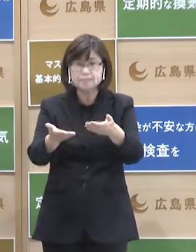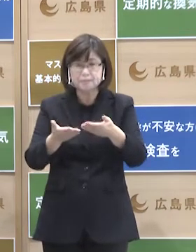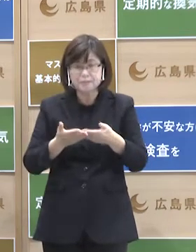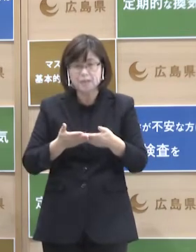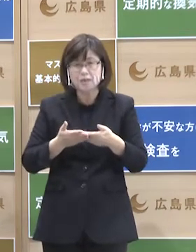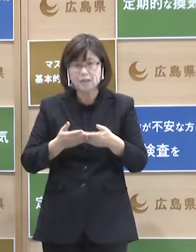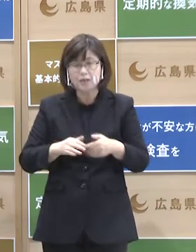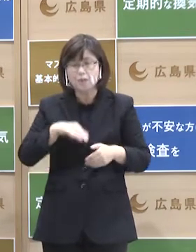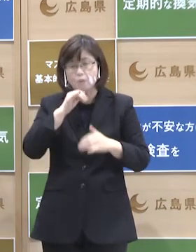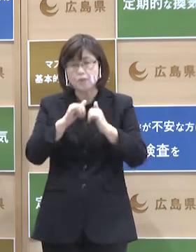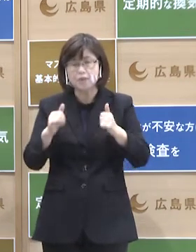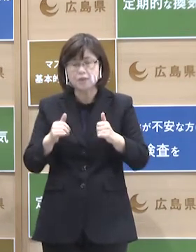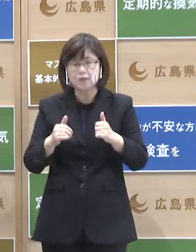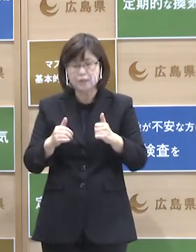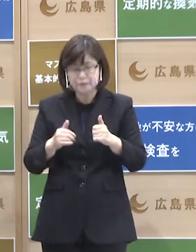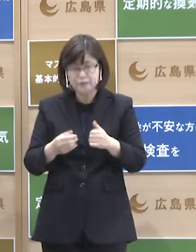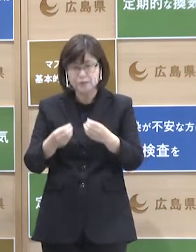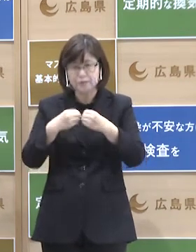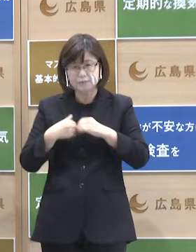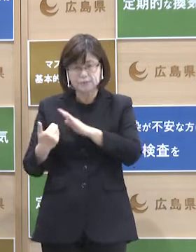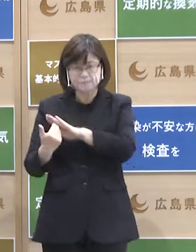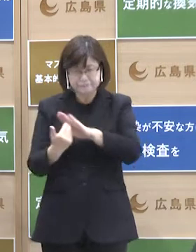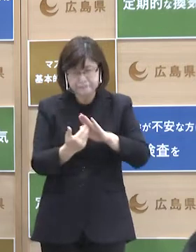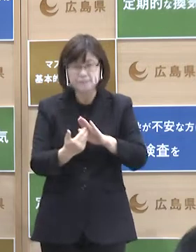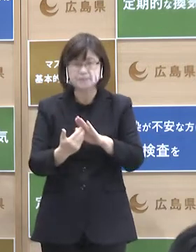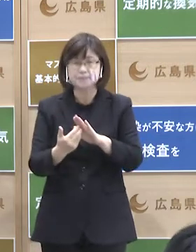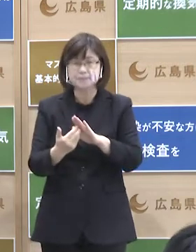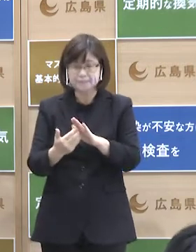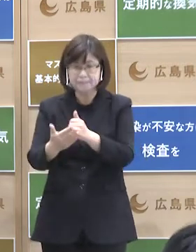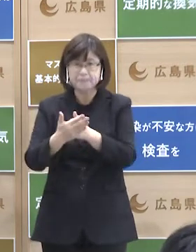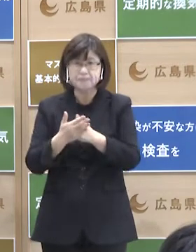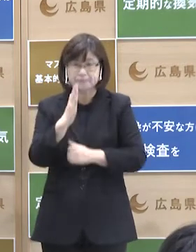感染拡大防止に取り組んでまいりたいと考えております。